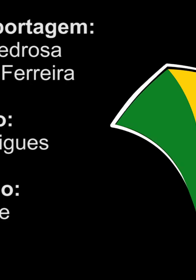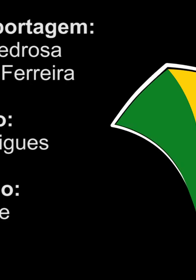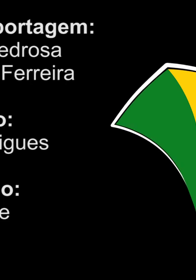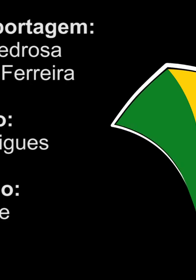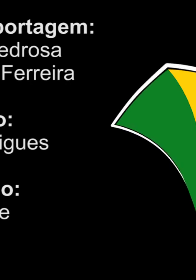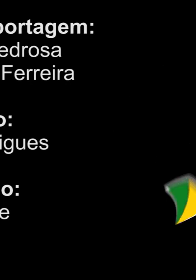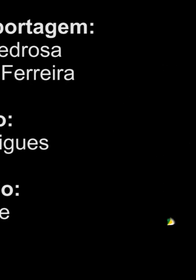Tchau! Tchau! Tchau!